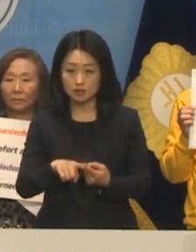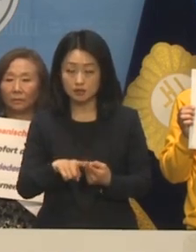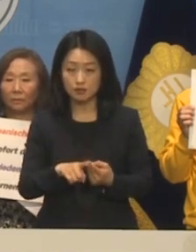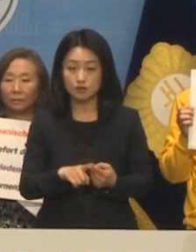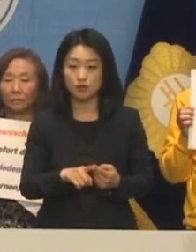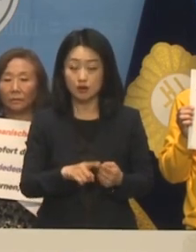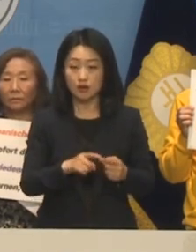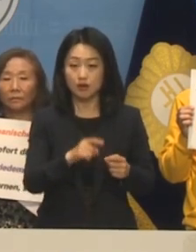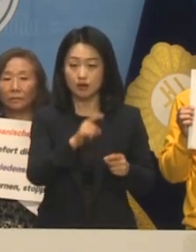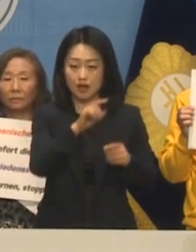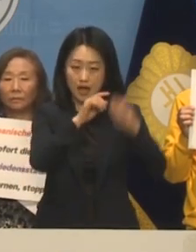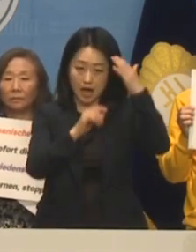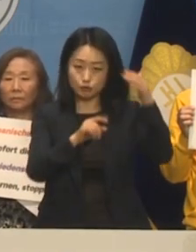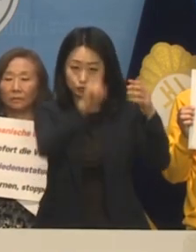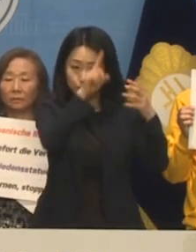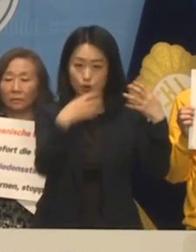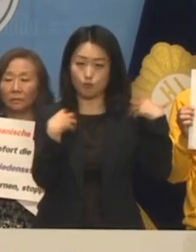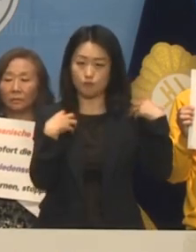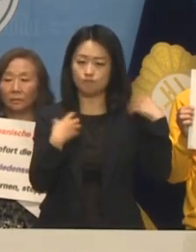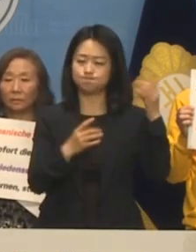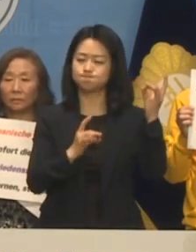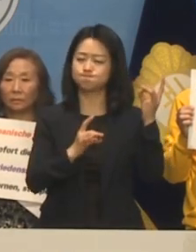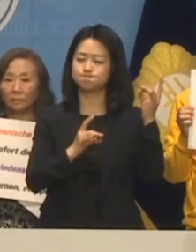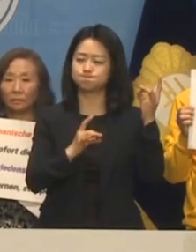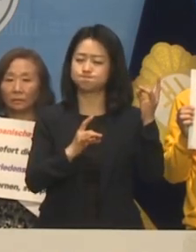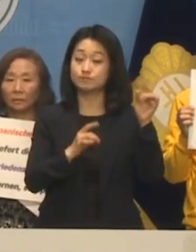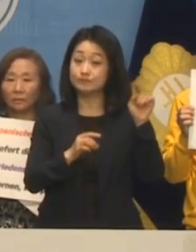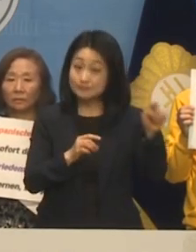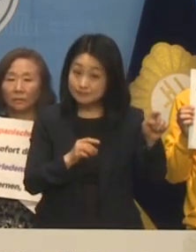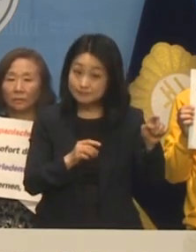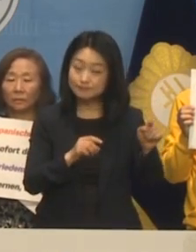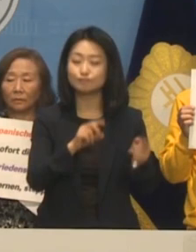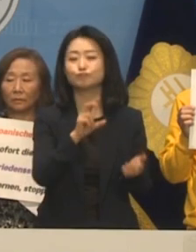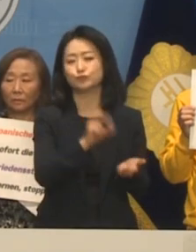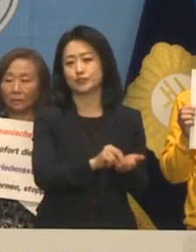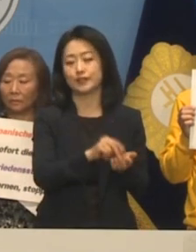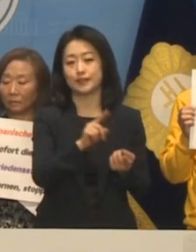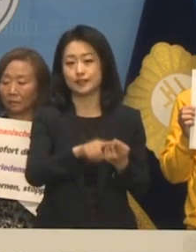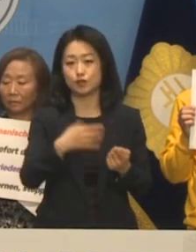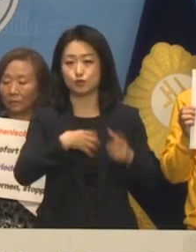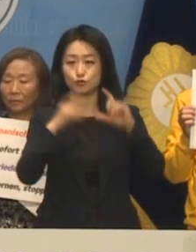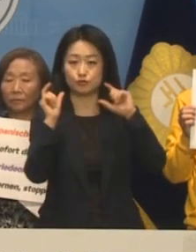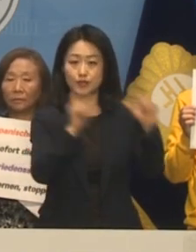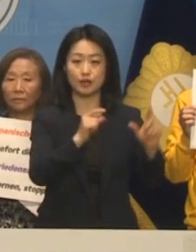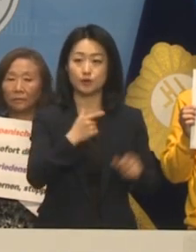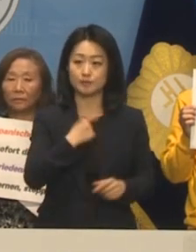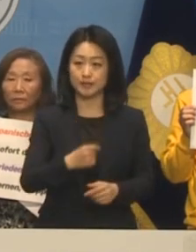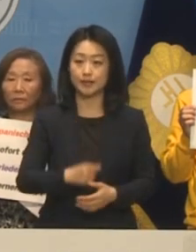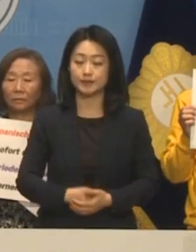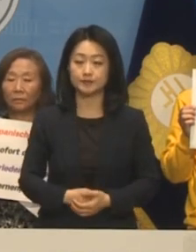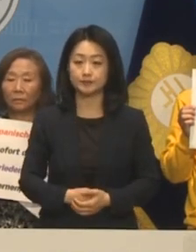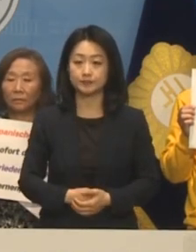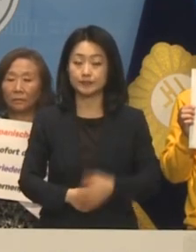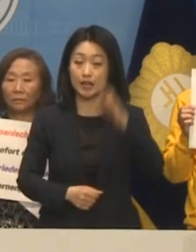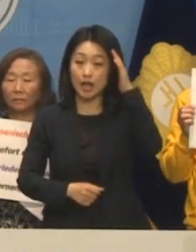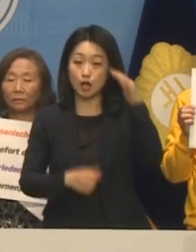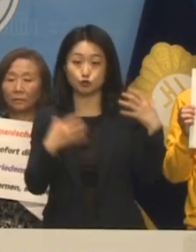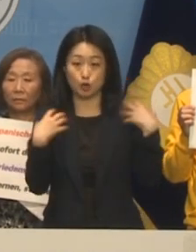그 침묵으로 동조하고 있는 한국 정부를 규탄하고자 합니다. 무엇보다도 한국